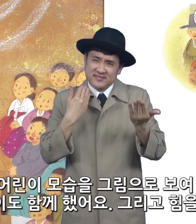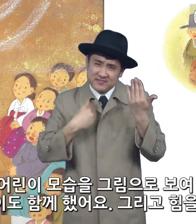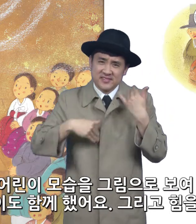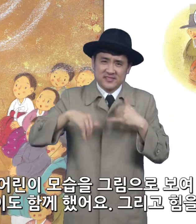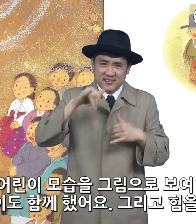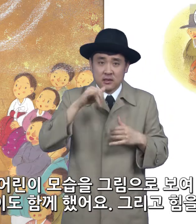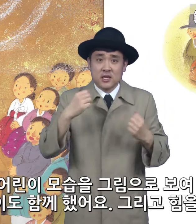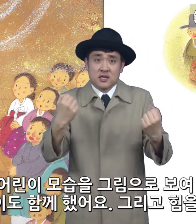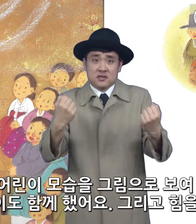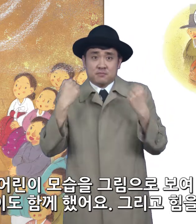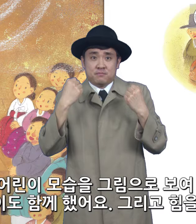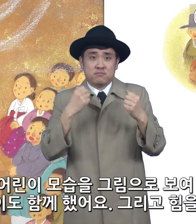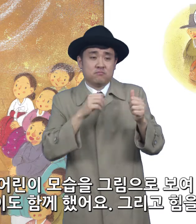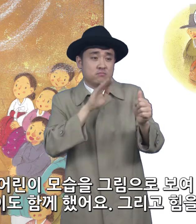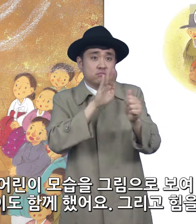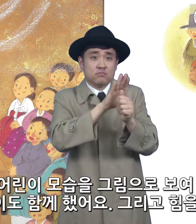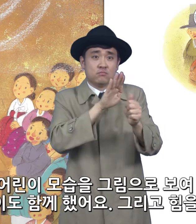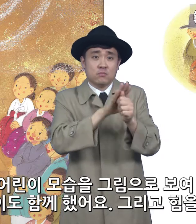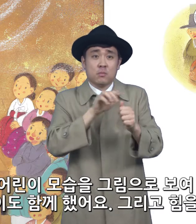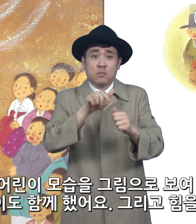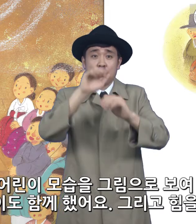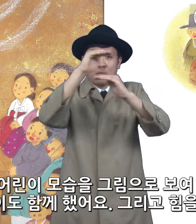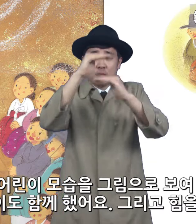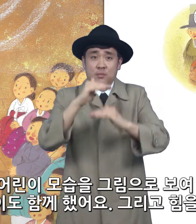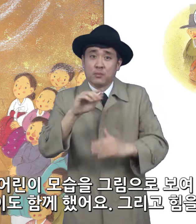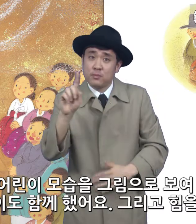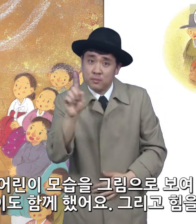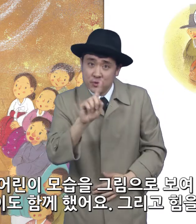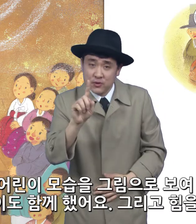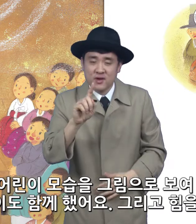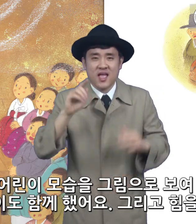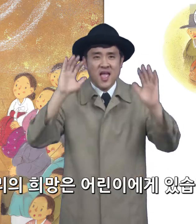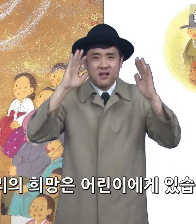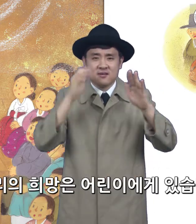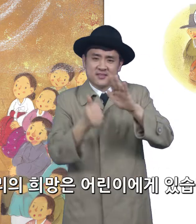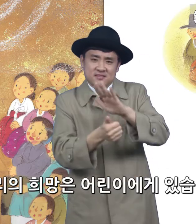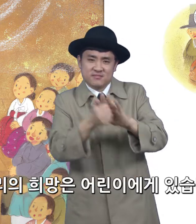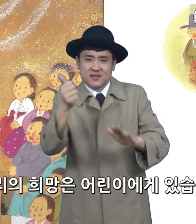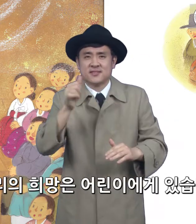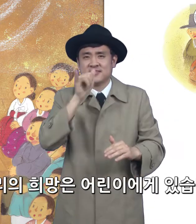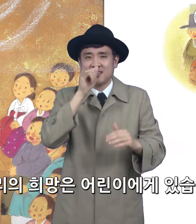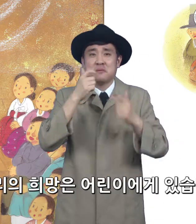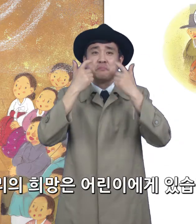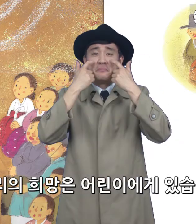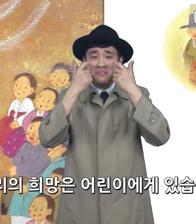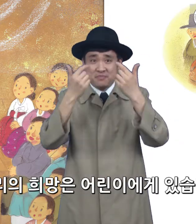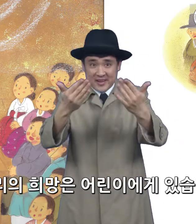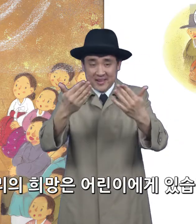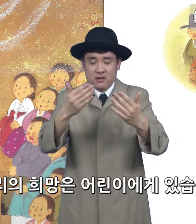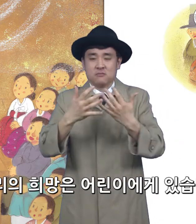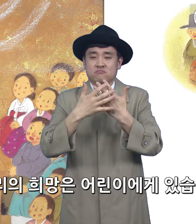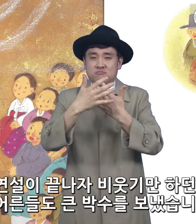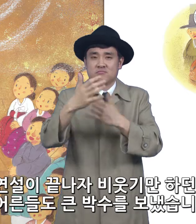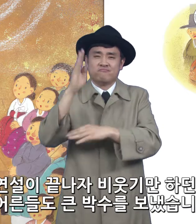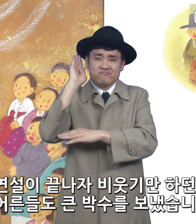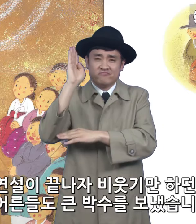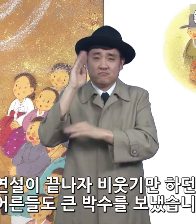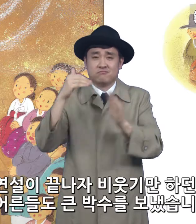재미있는 놀이도 함께 했어요. 그리고 힘을 실어 말했어요. 우리의 희망은 어린이에게 있습니다.